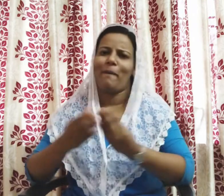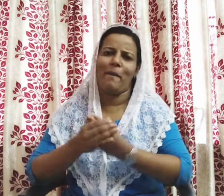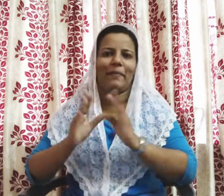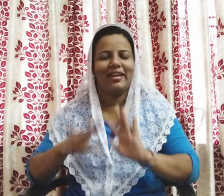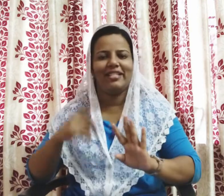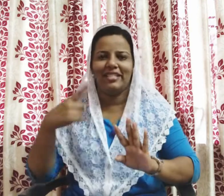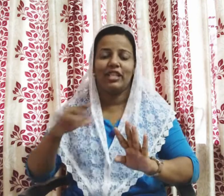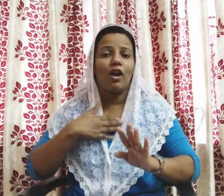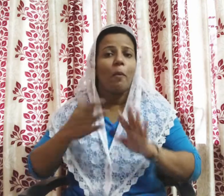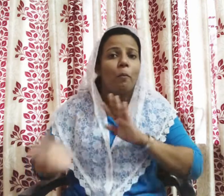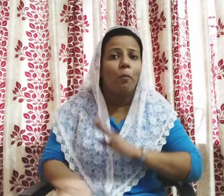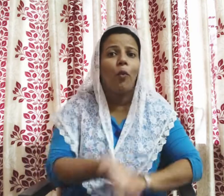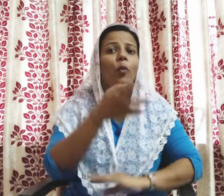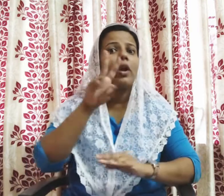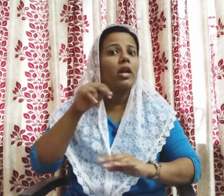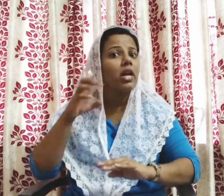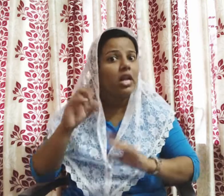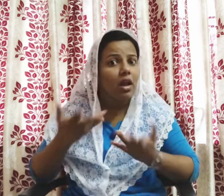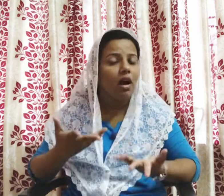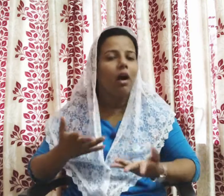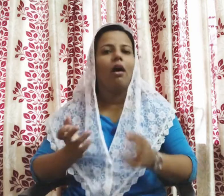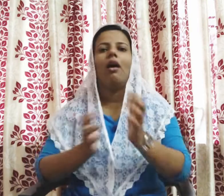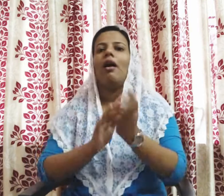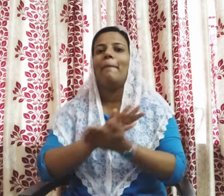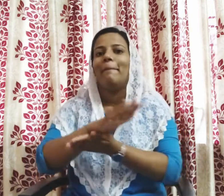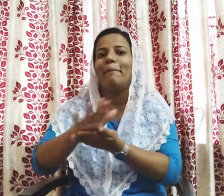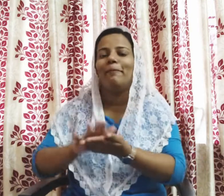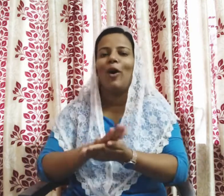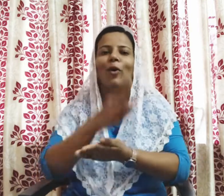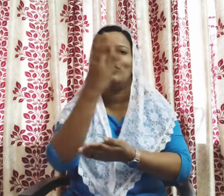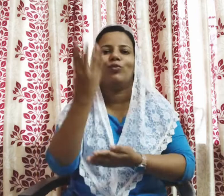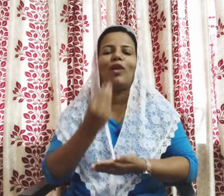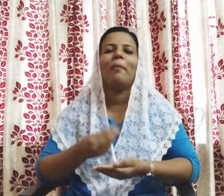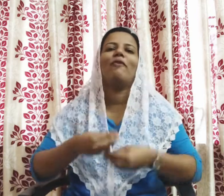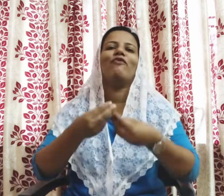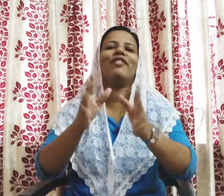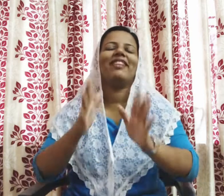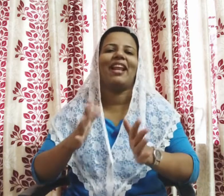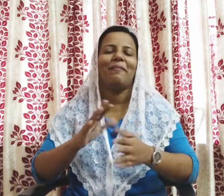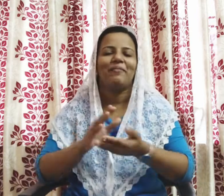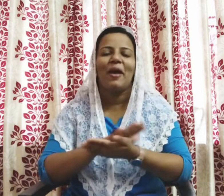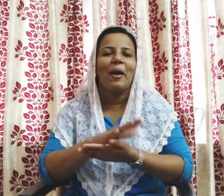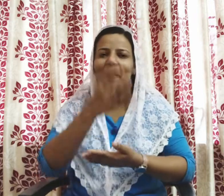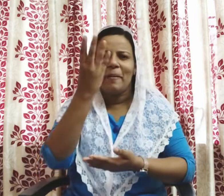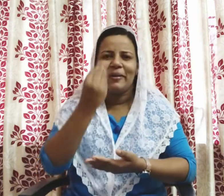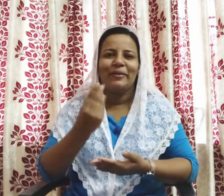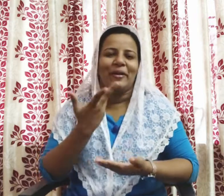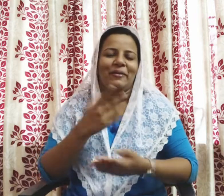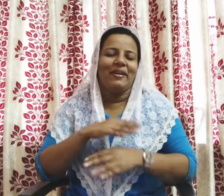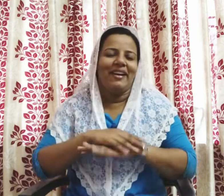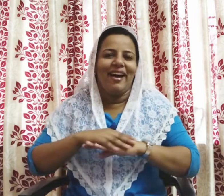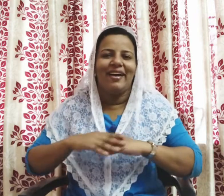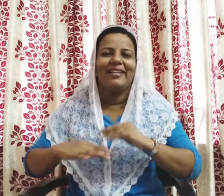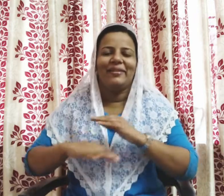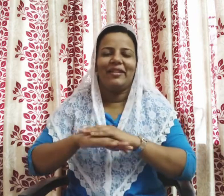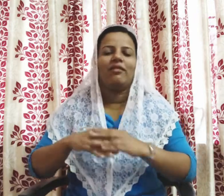എന്നാൽ പരിശുദ്ധാത്മാവ് എന്ന കാര്യസ്ഥൻ അമേൻ കംഫോർട്ടർ എന്തു ചെയ്തില്ല, നിങ്ങളുടെ അടുക്കൽ